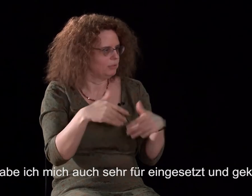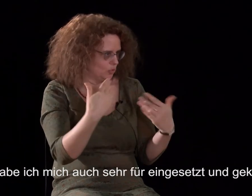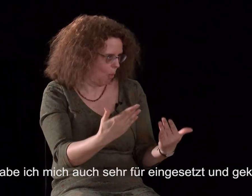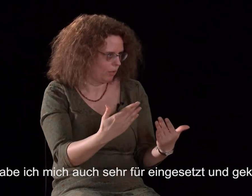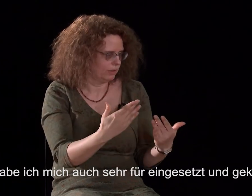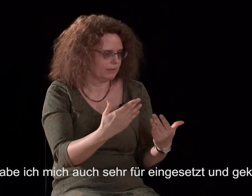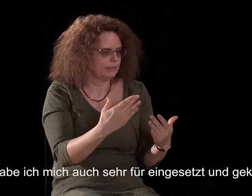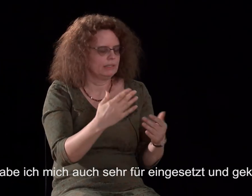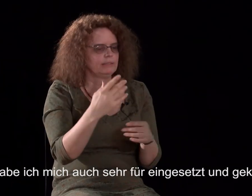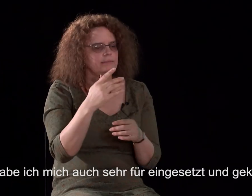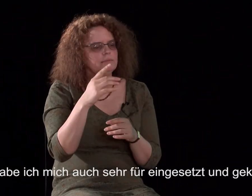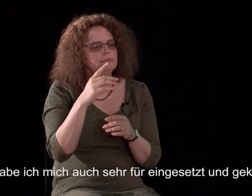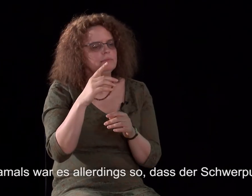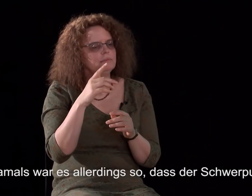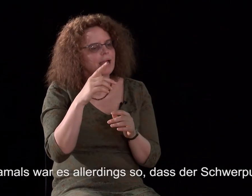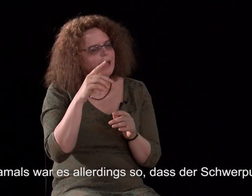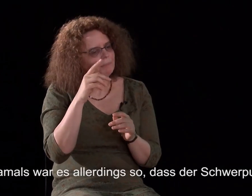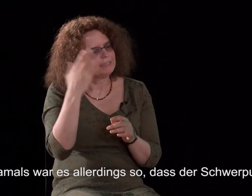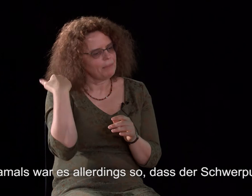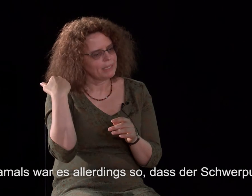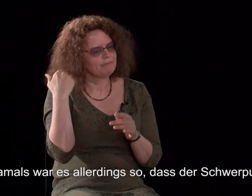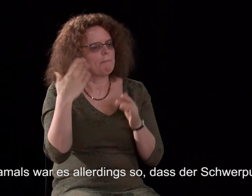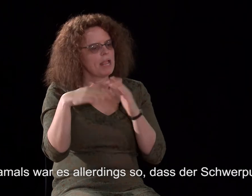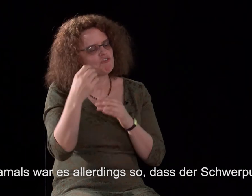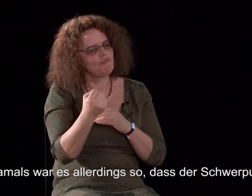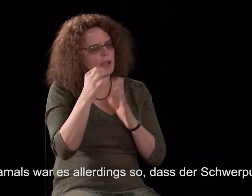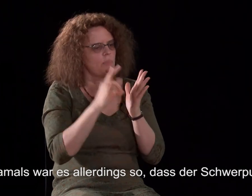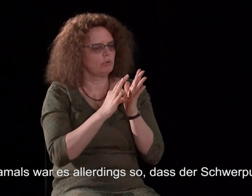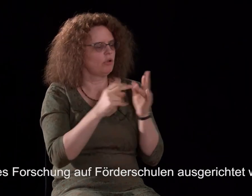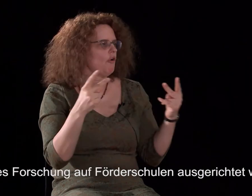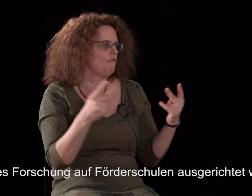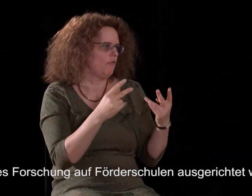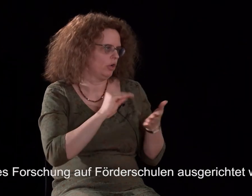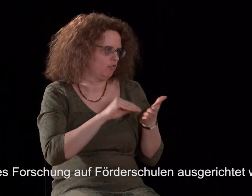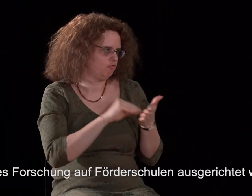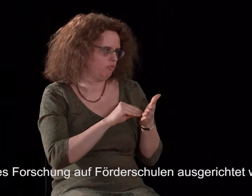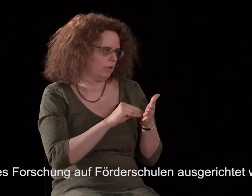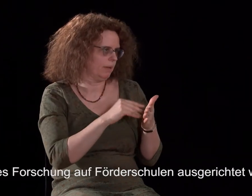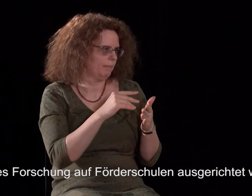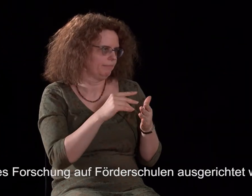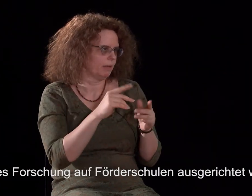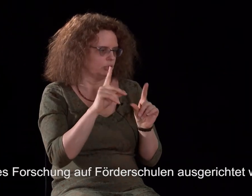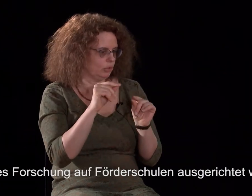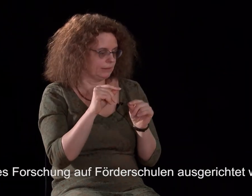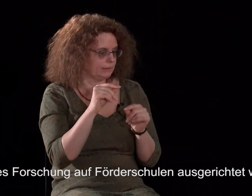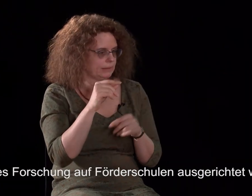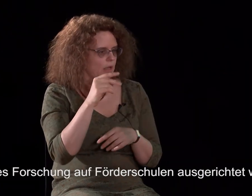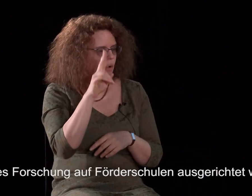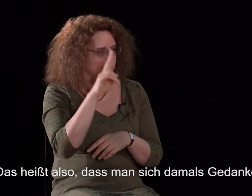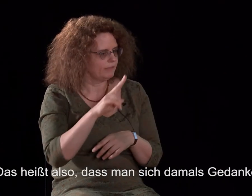eingesetzt und gekämpft. Aber damals war es halt so, dass der Schwerpunkt des Studiengangs eigentlich auf Förderschulen ausgerichtet war. Das heißt